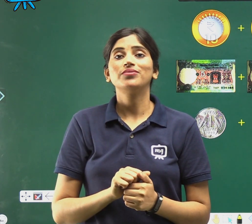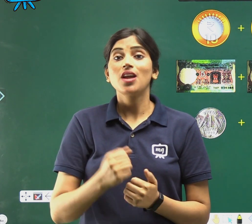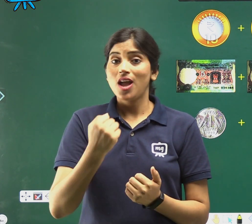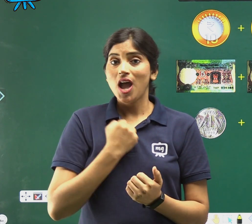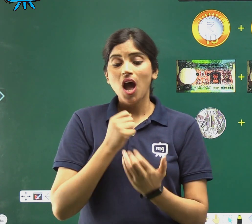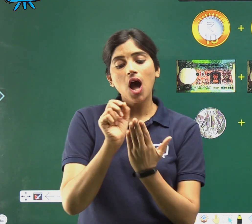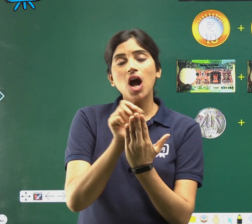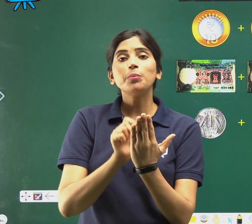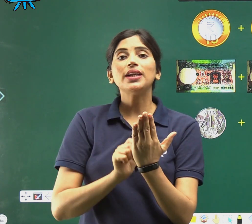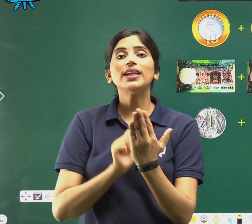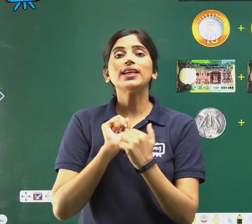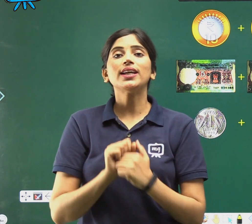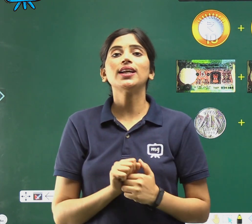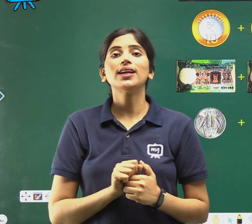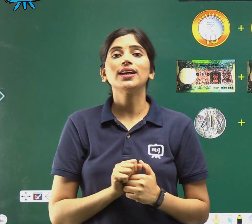हमने लिखे